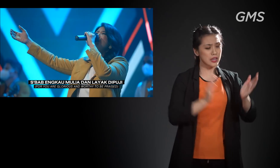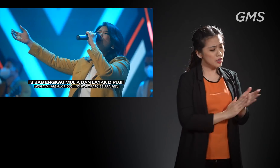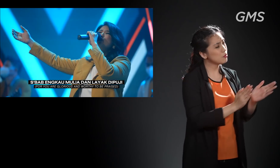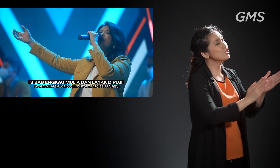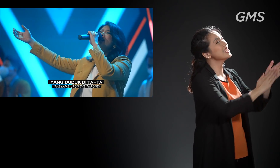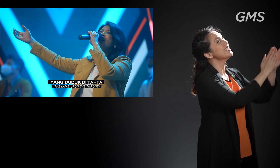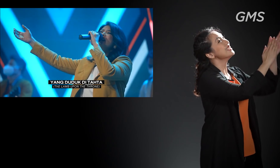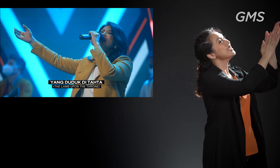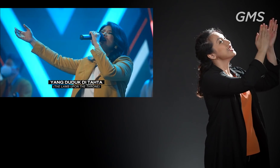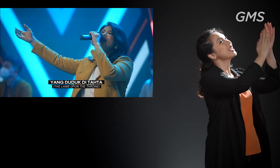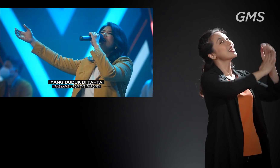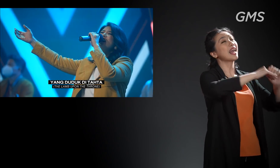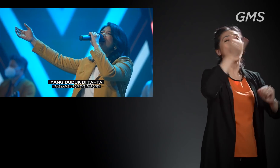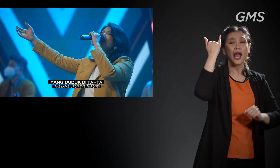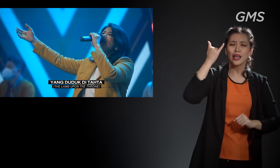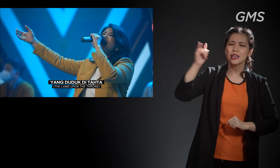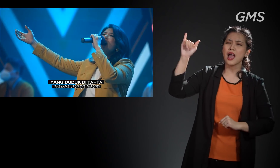layak dipuji,